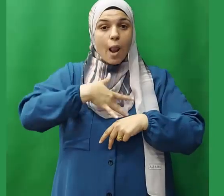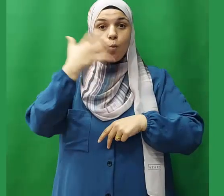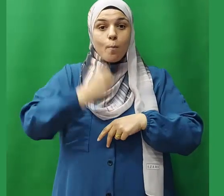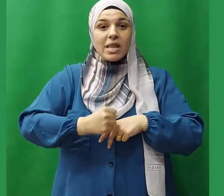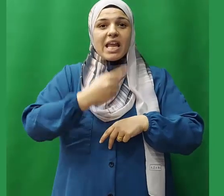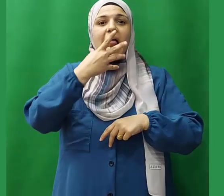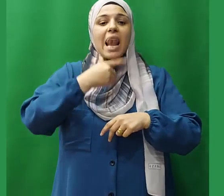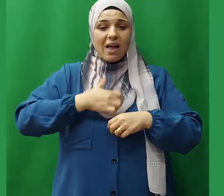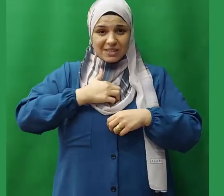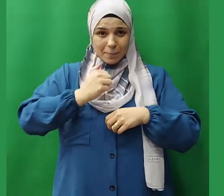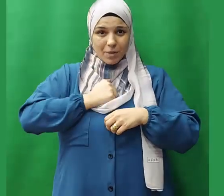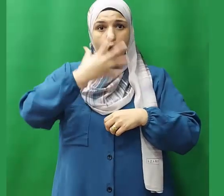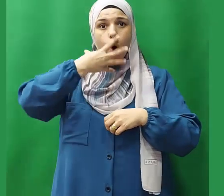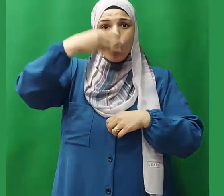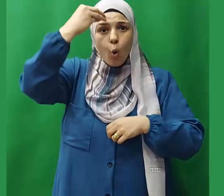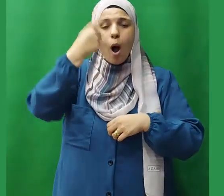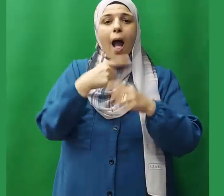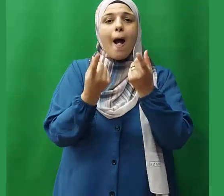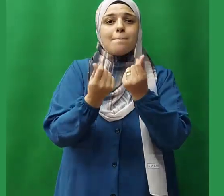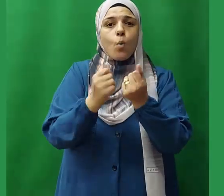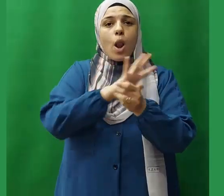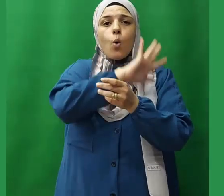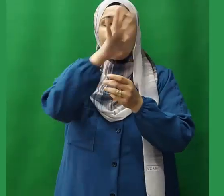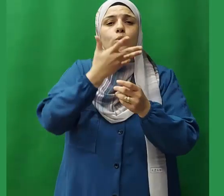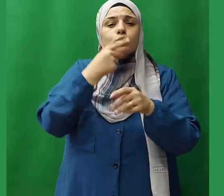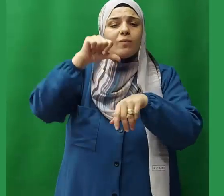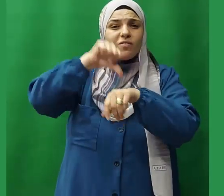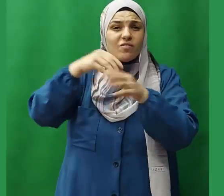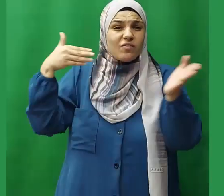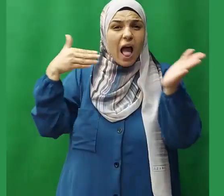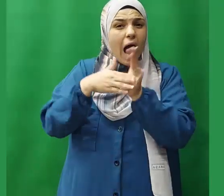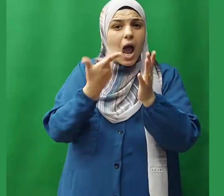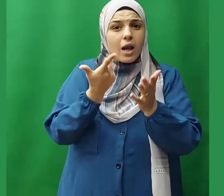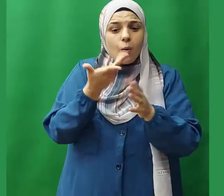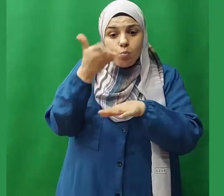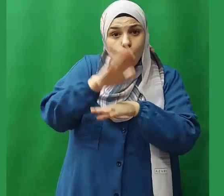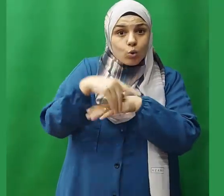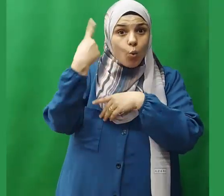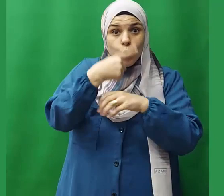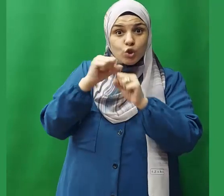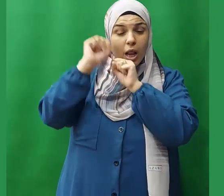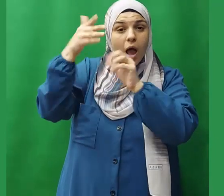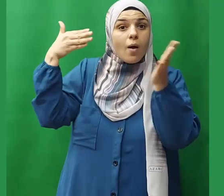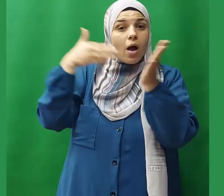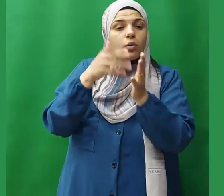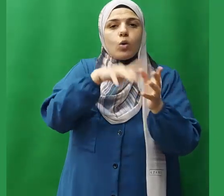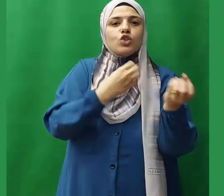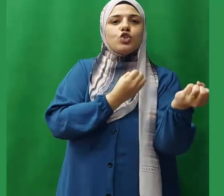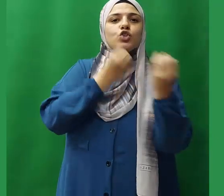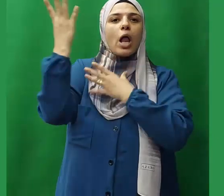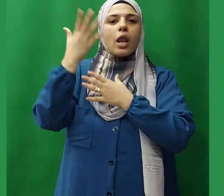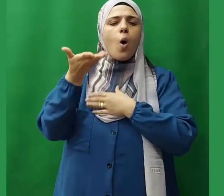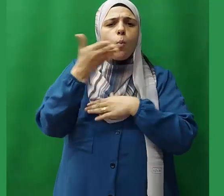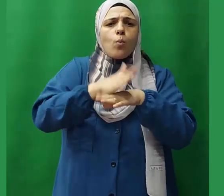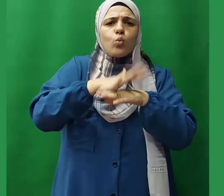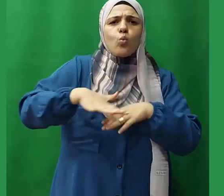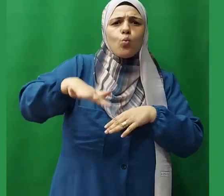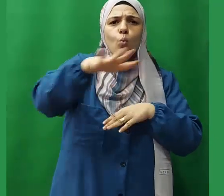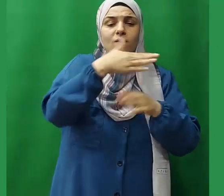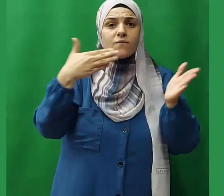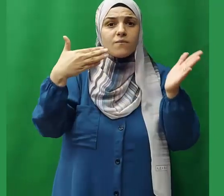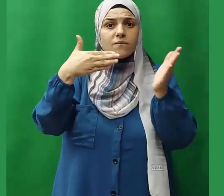المؤمنين انفسهم واموالهم بان لهم الجنه يقاتلون في سبيل